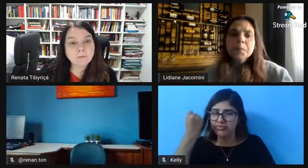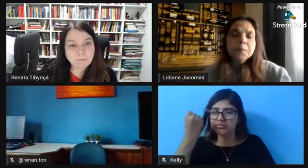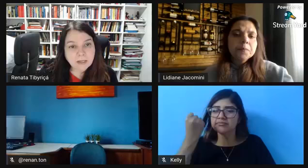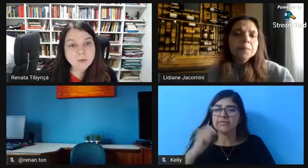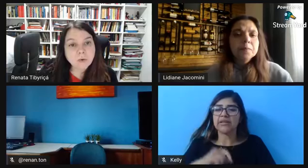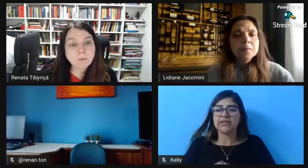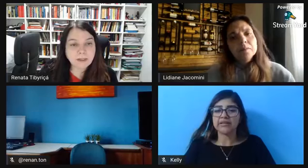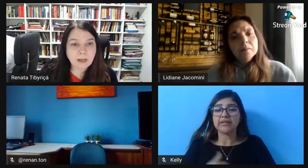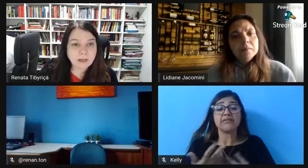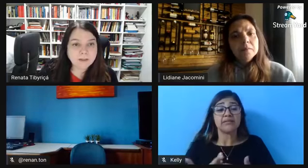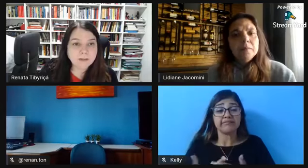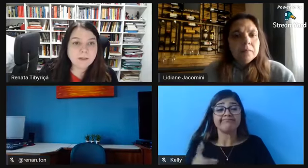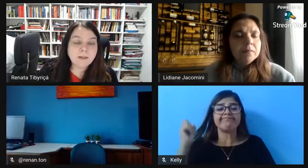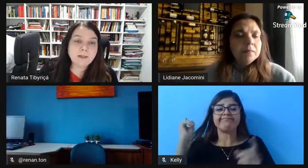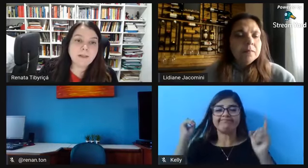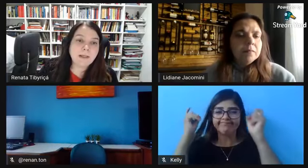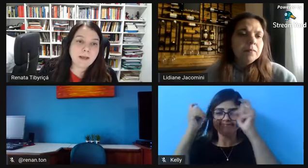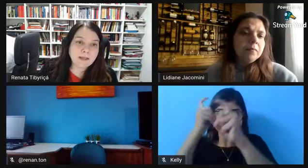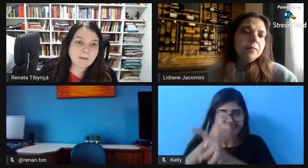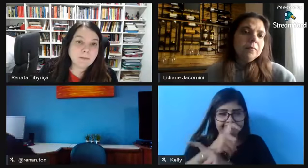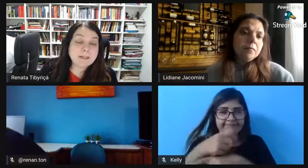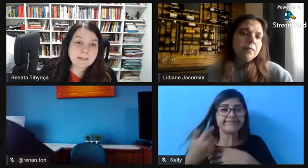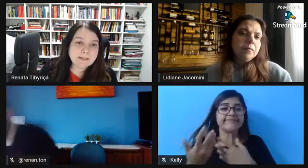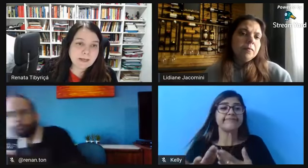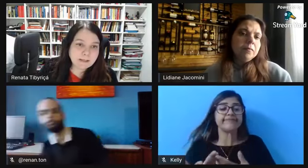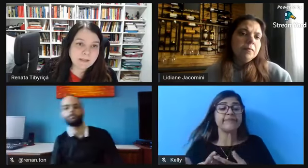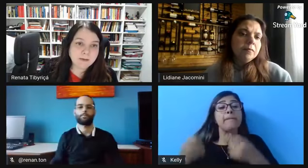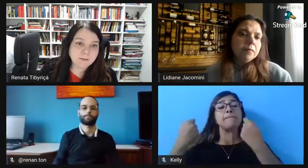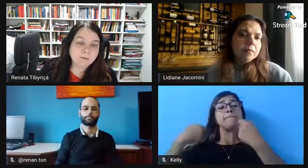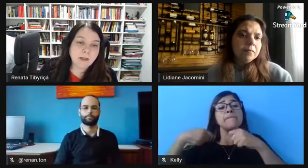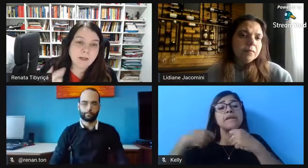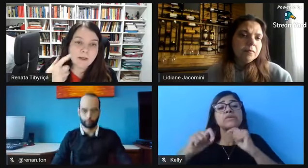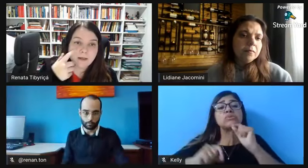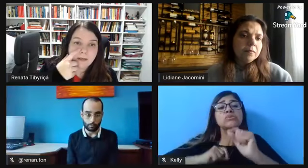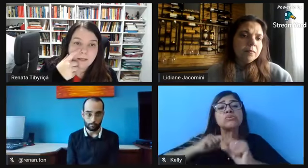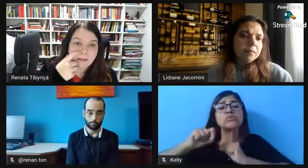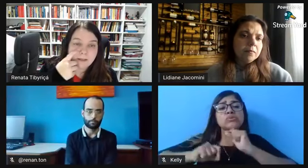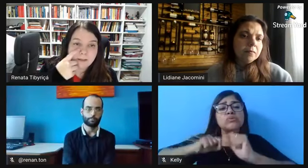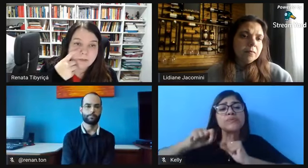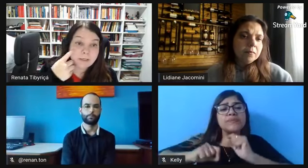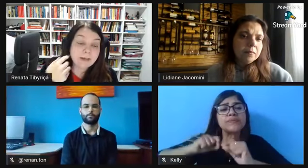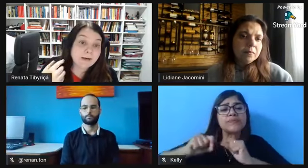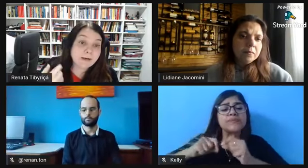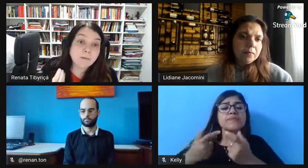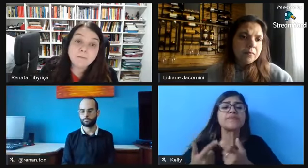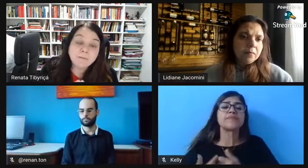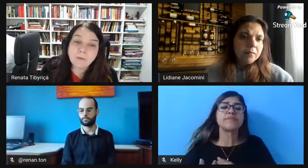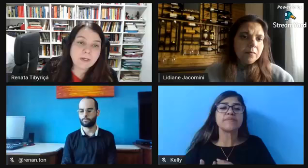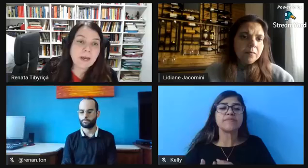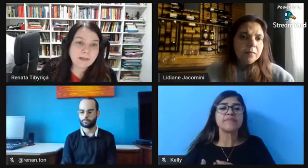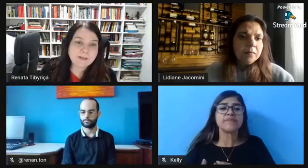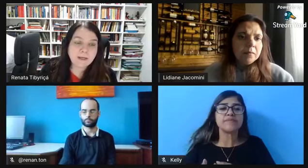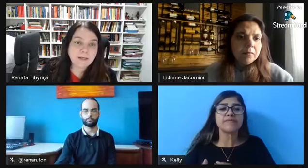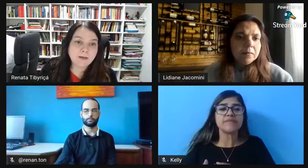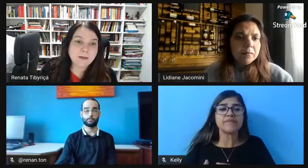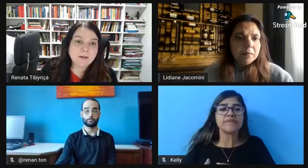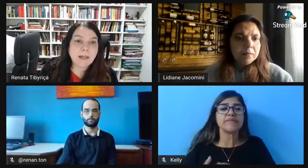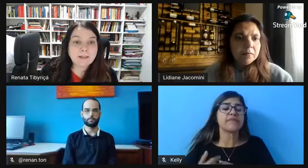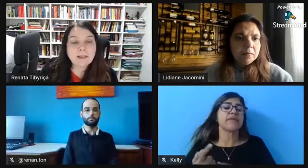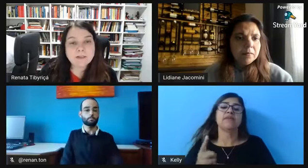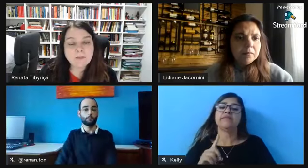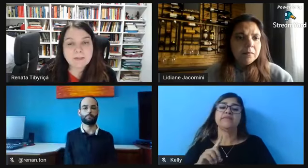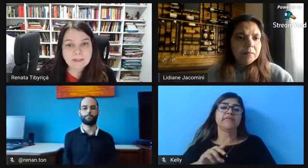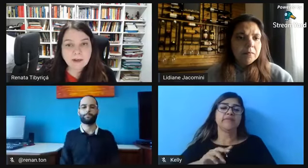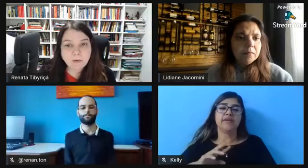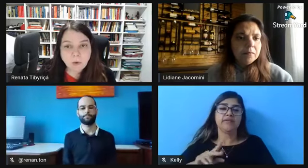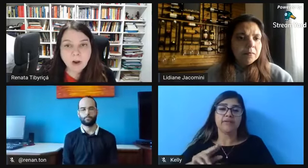situação mais complicada e que aí precisaria, né, de que ela não ficasse ali. E aí